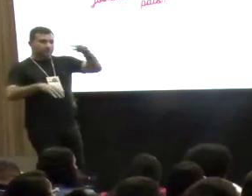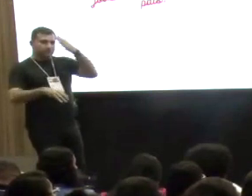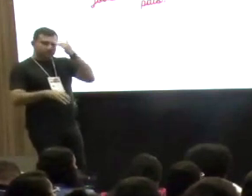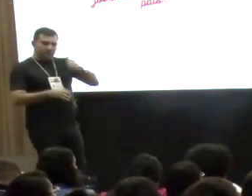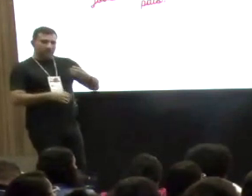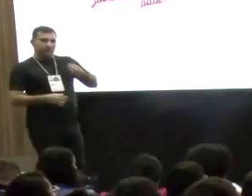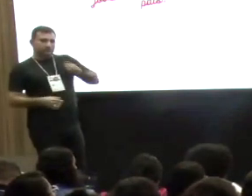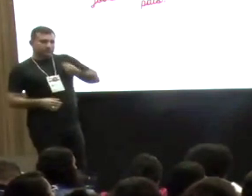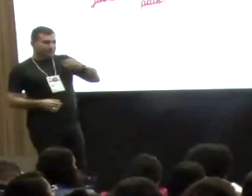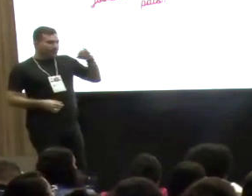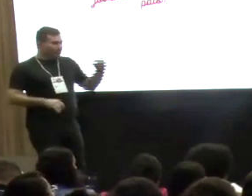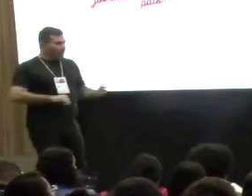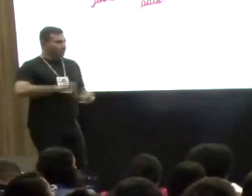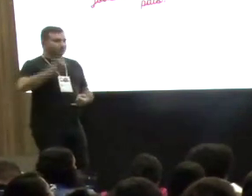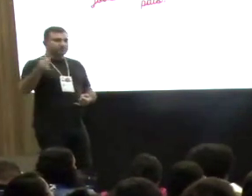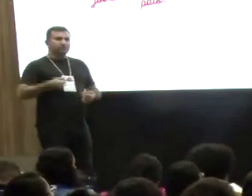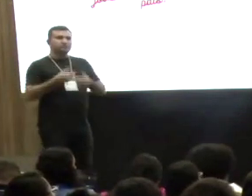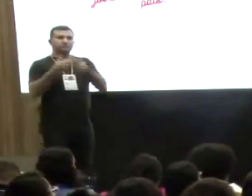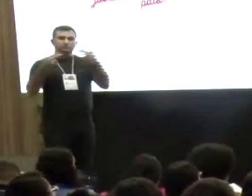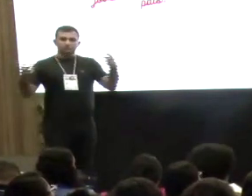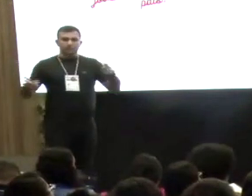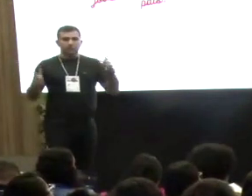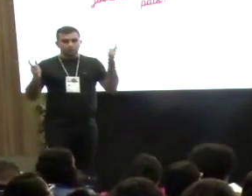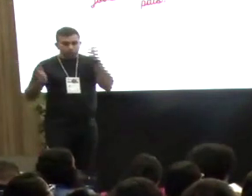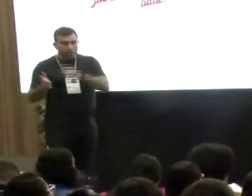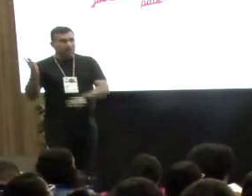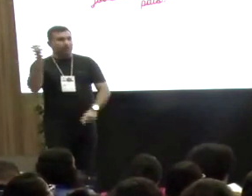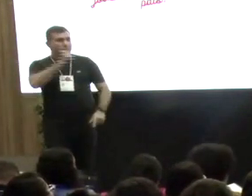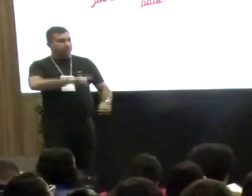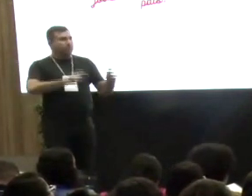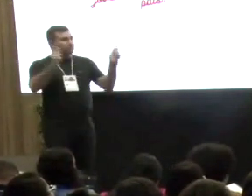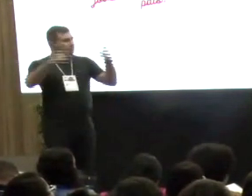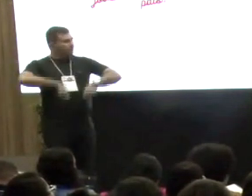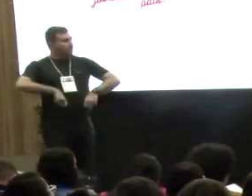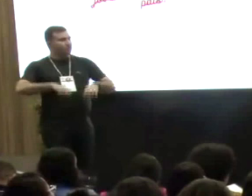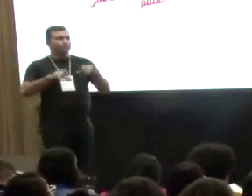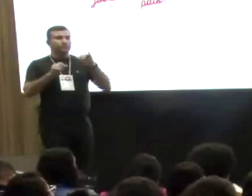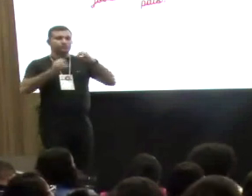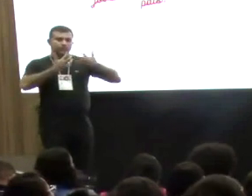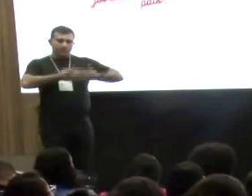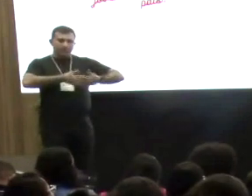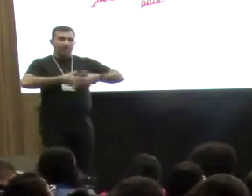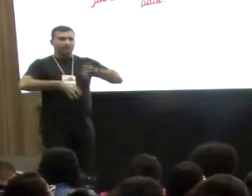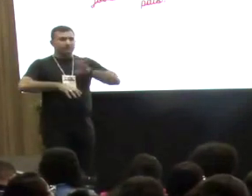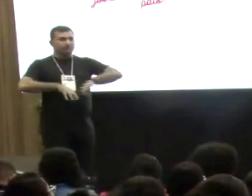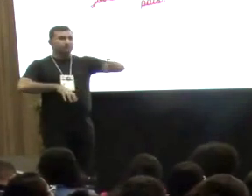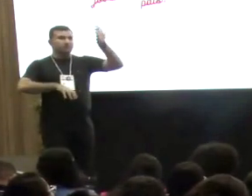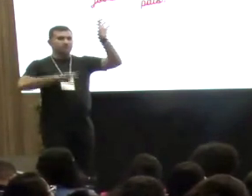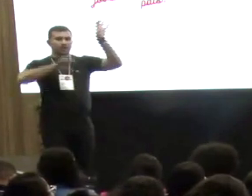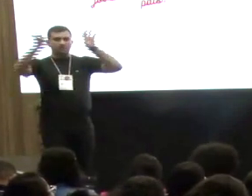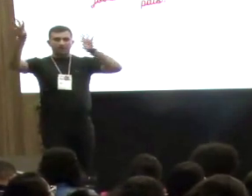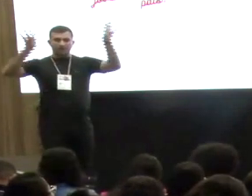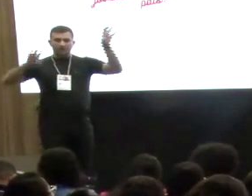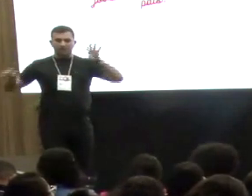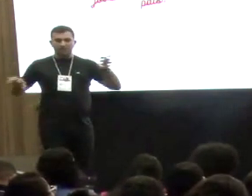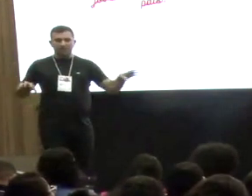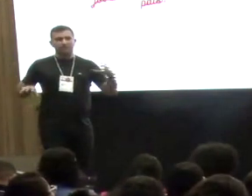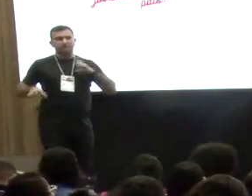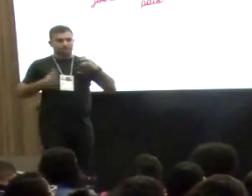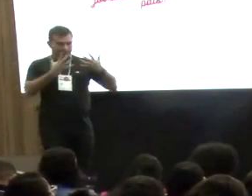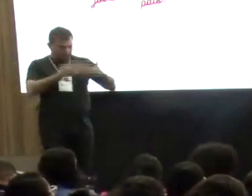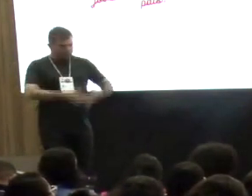vivenciaram as oportunidades de expansão dos campos dos institutos federais desse país.